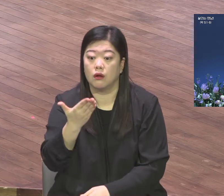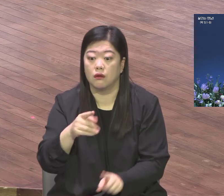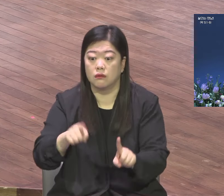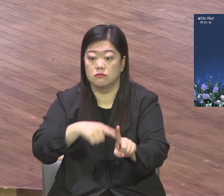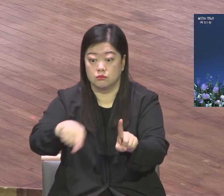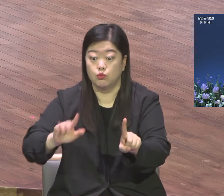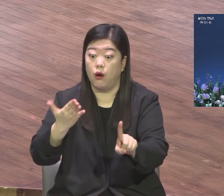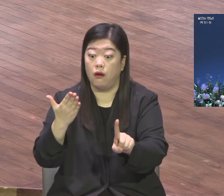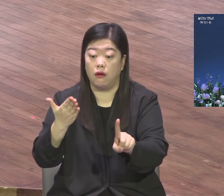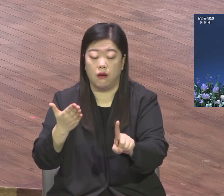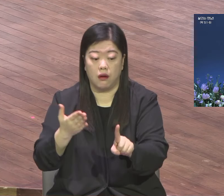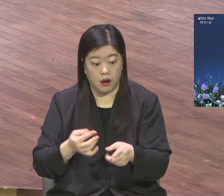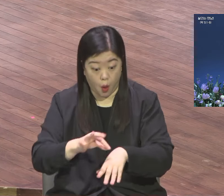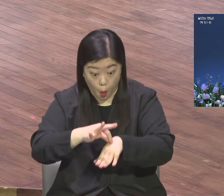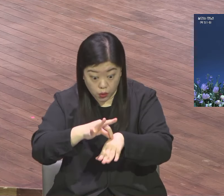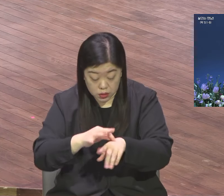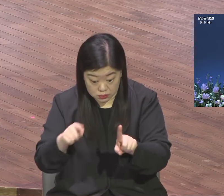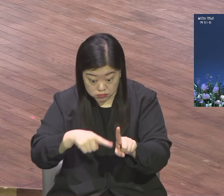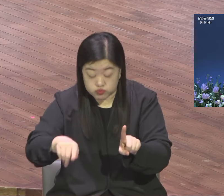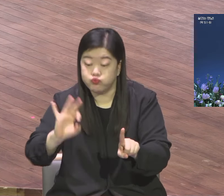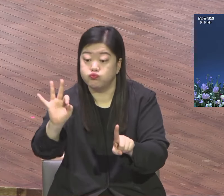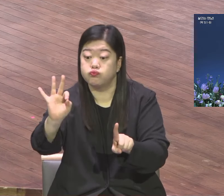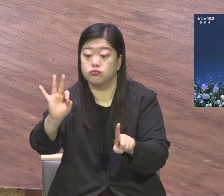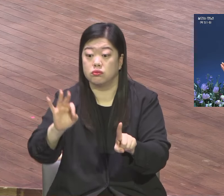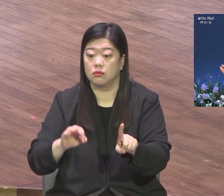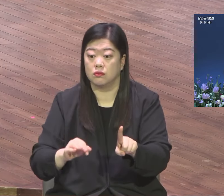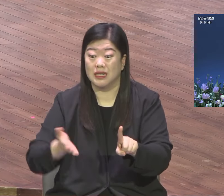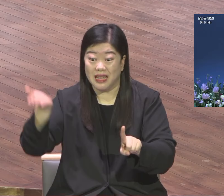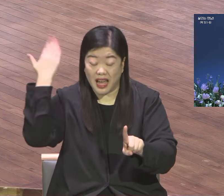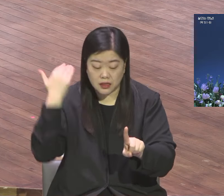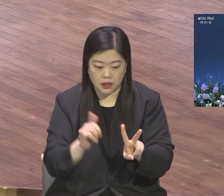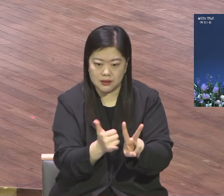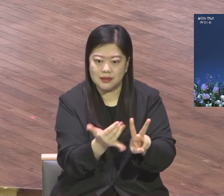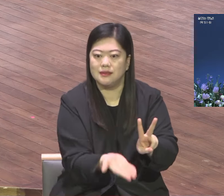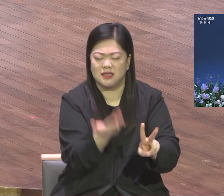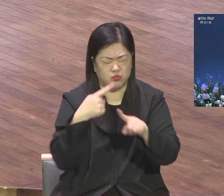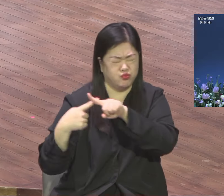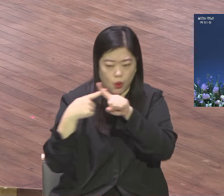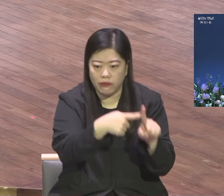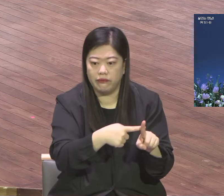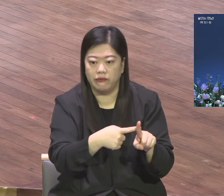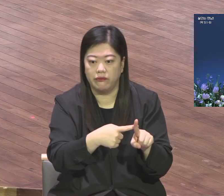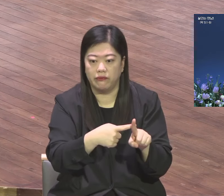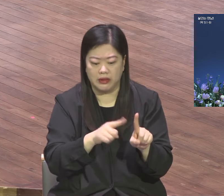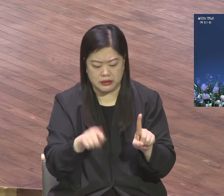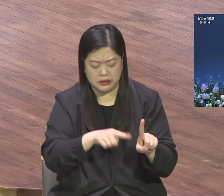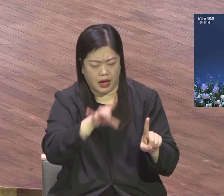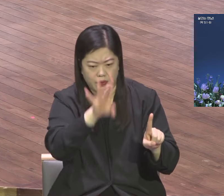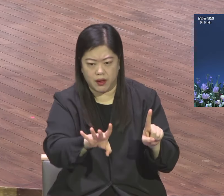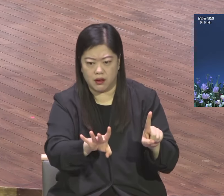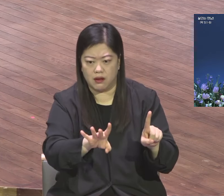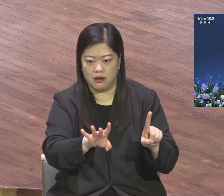있도록 다 그렇게 1인 식당이 있다. 일본처럼 똑같이 닮아가고